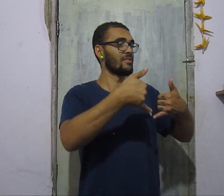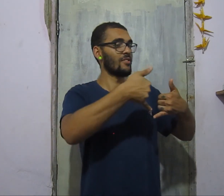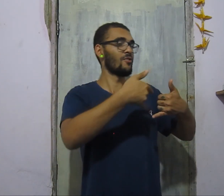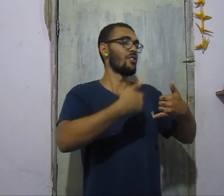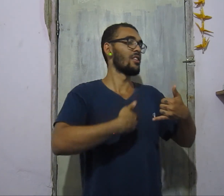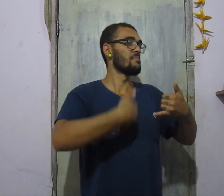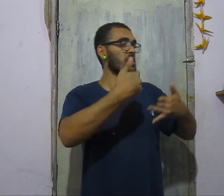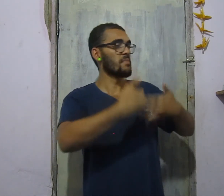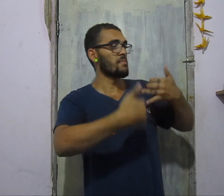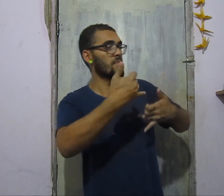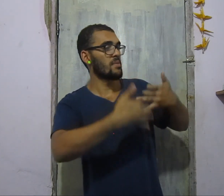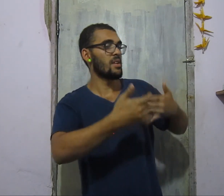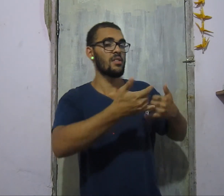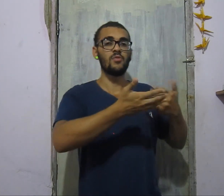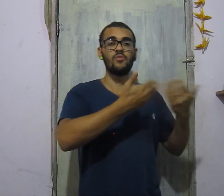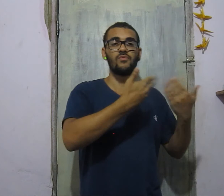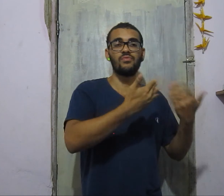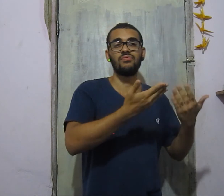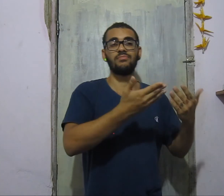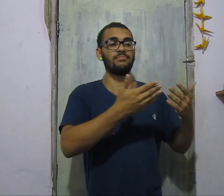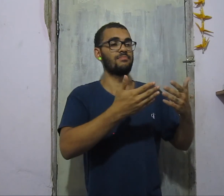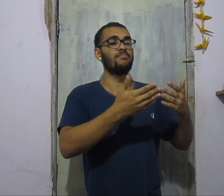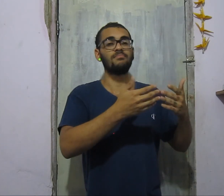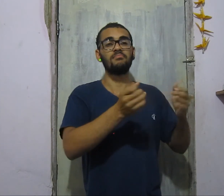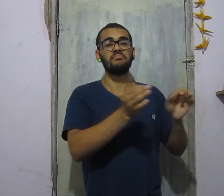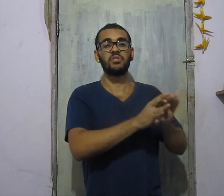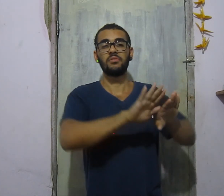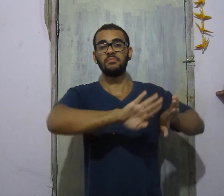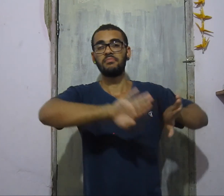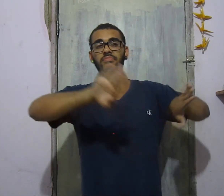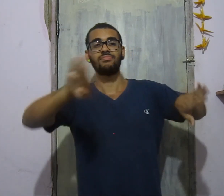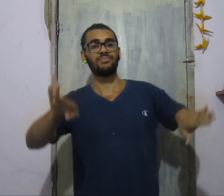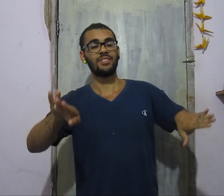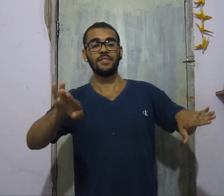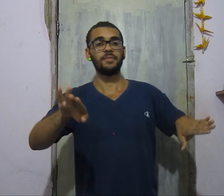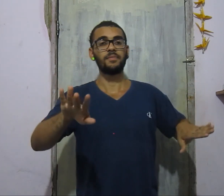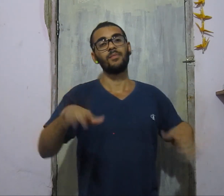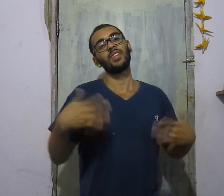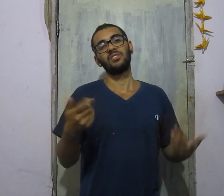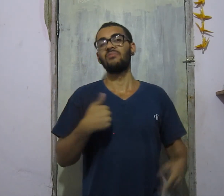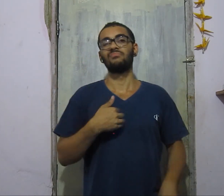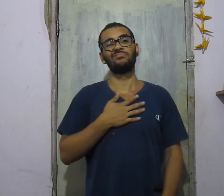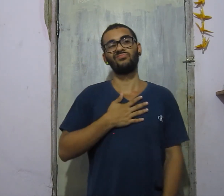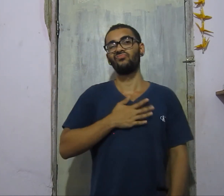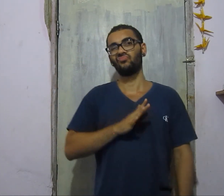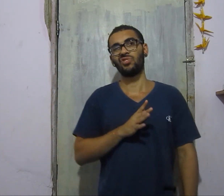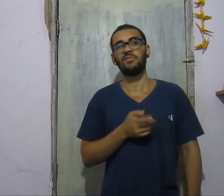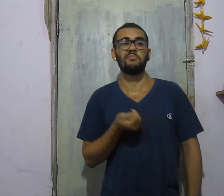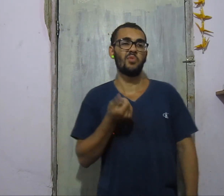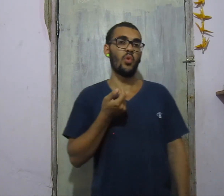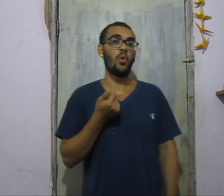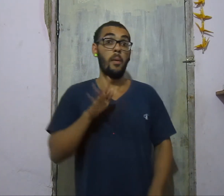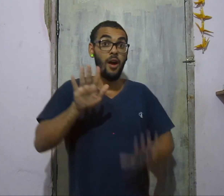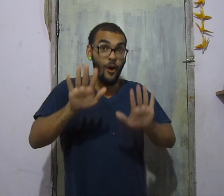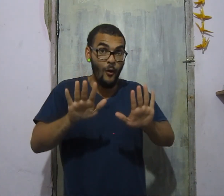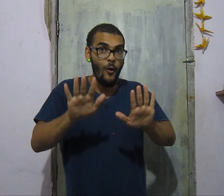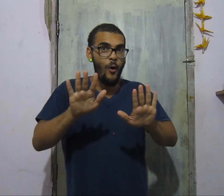não tem uma postura. Às vezes eles se conversam, né? Ligam, batem papo e depois param de